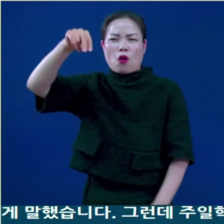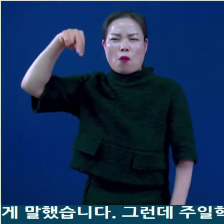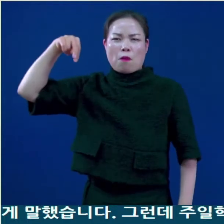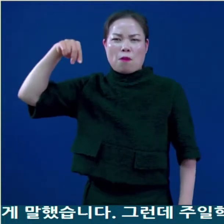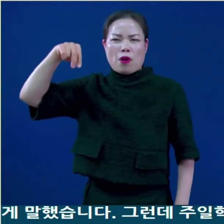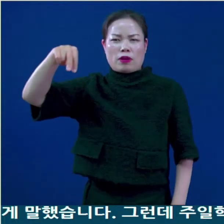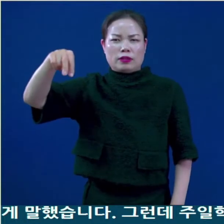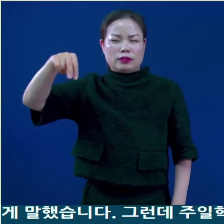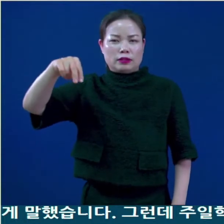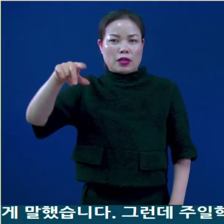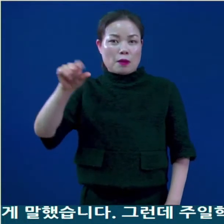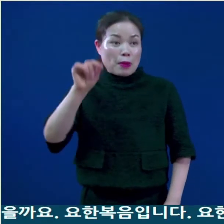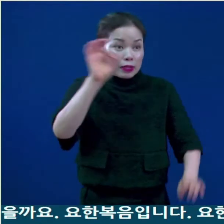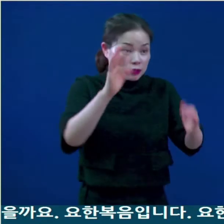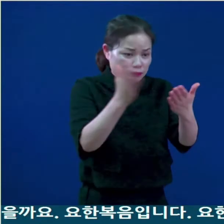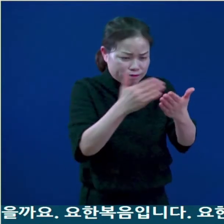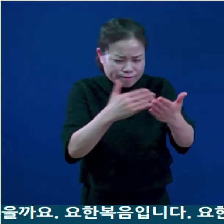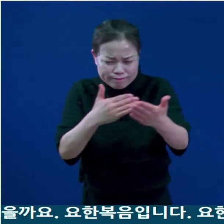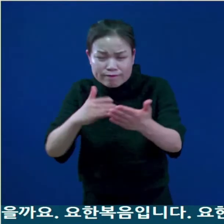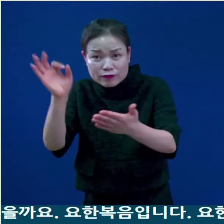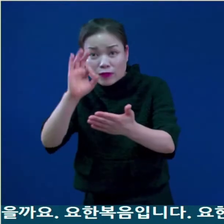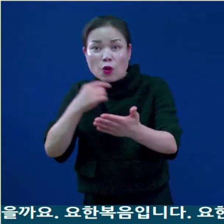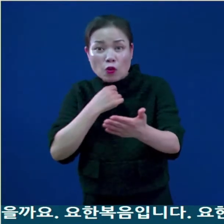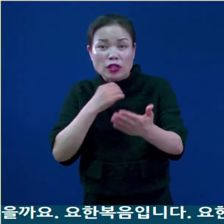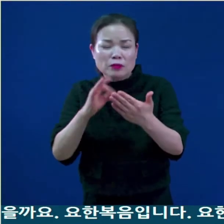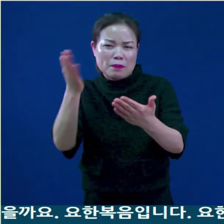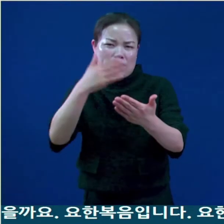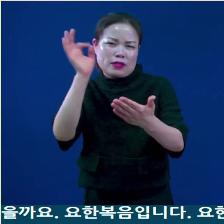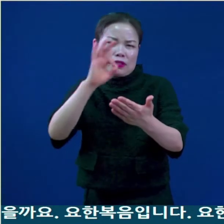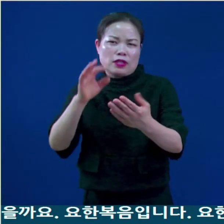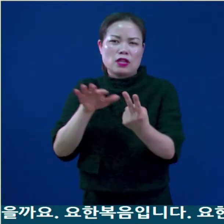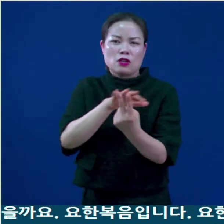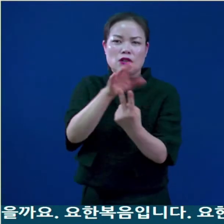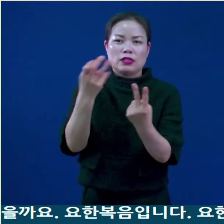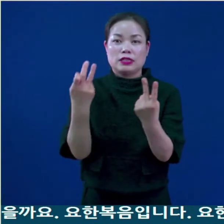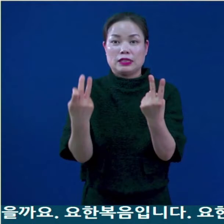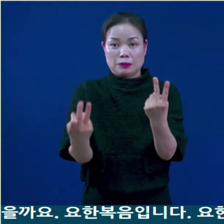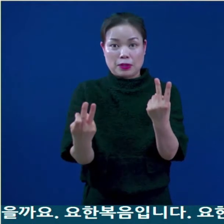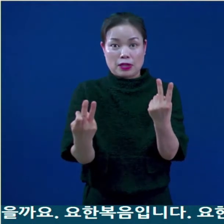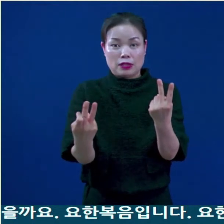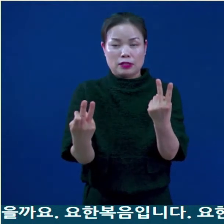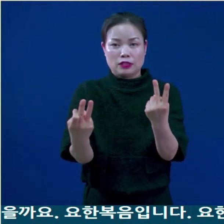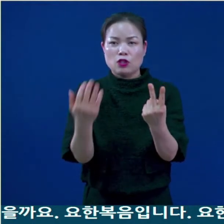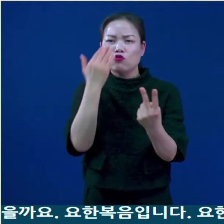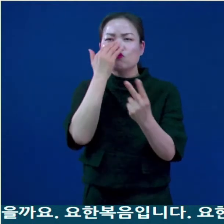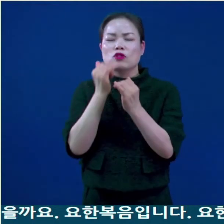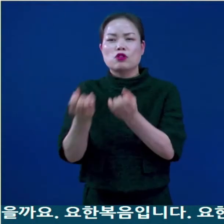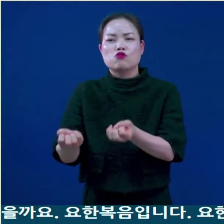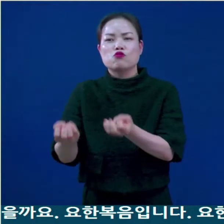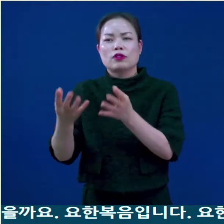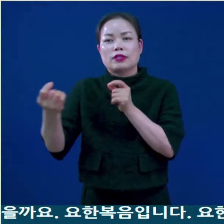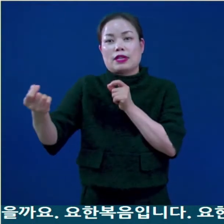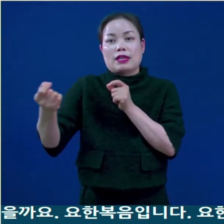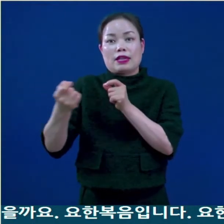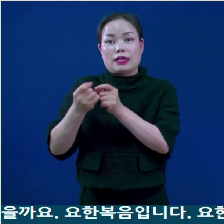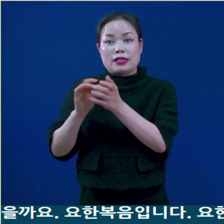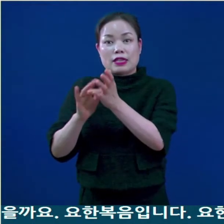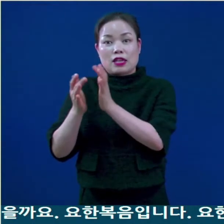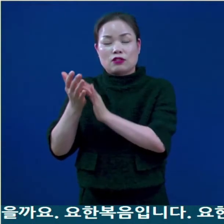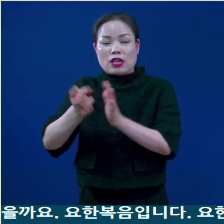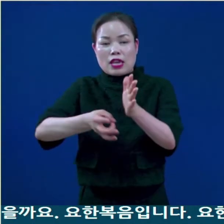빨리 찾으실 분은 속도 빨리 찾는 분들은 찾아가세요. 요한복음 2장 13절에 보면 유대인의 유월절이 가까운지라